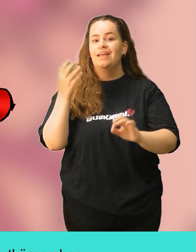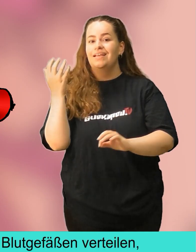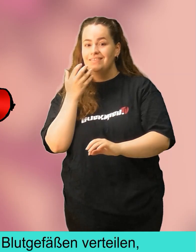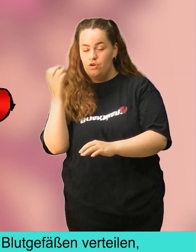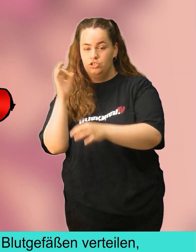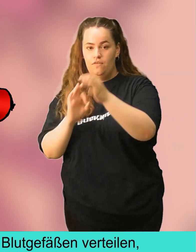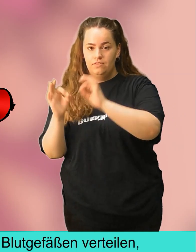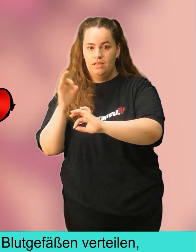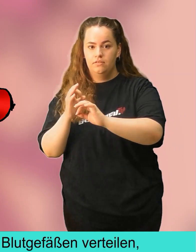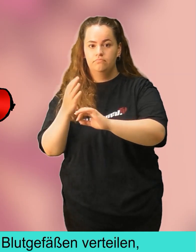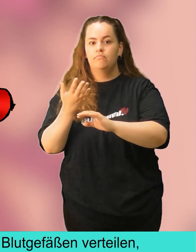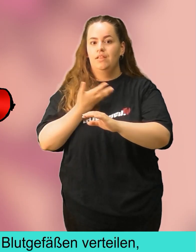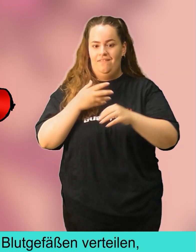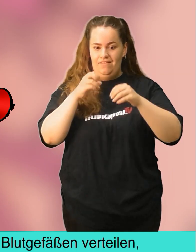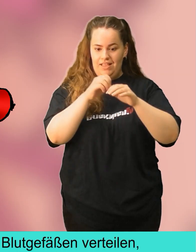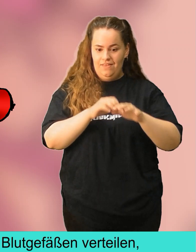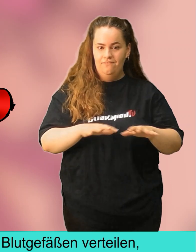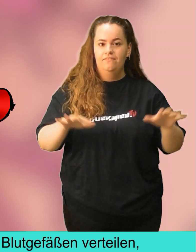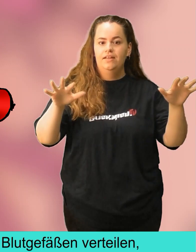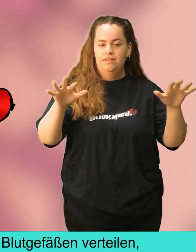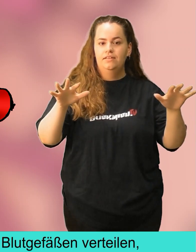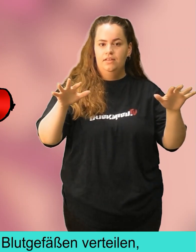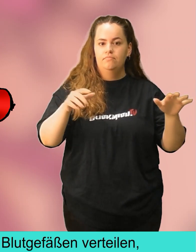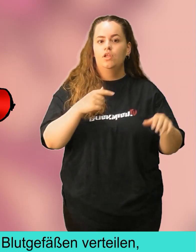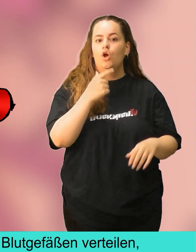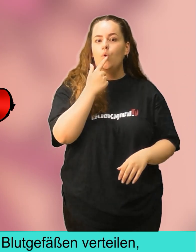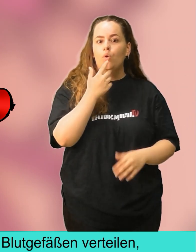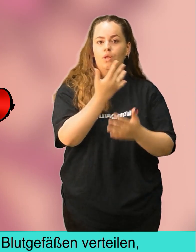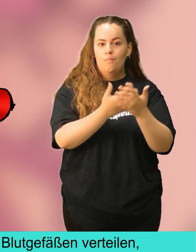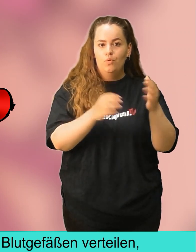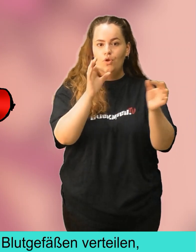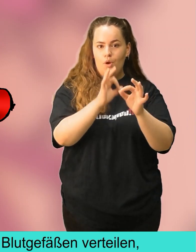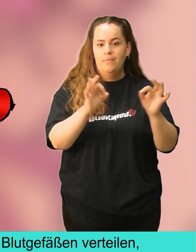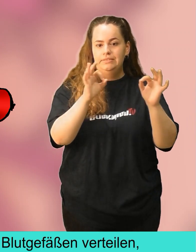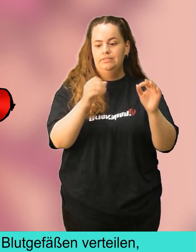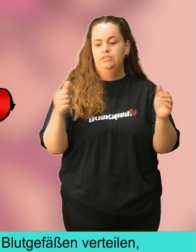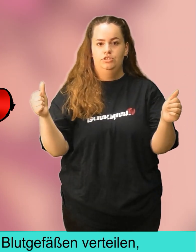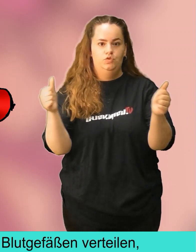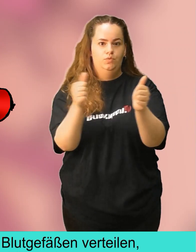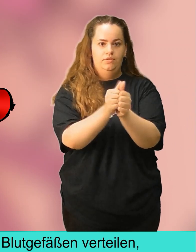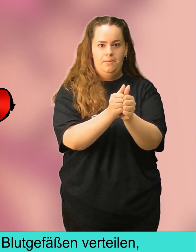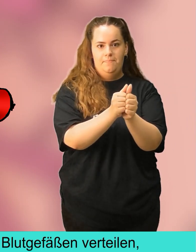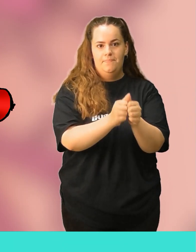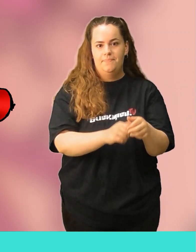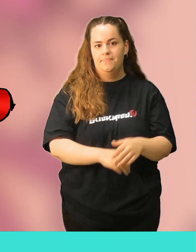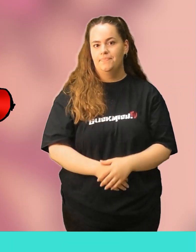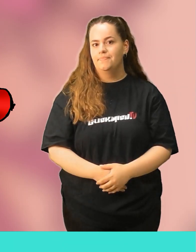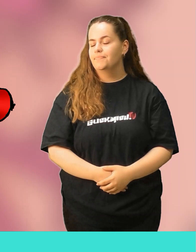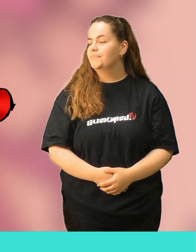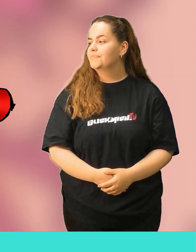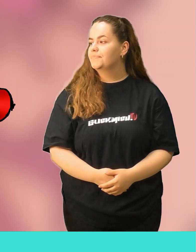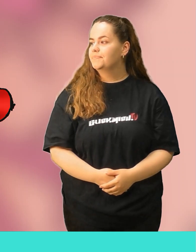Wenn die Sauerstoffteilchen sich in den Blutgefäßen verteilen, haften sie sich an die roten Blutkörperchen.